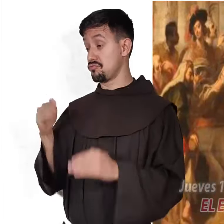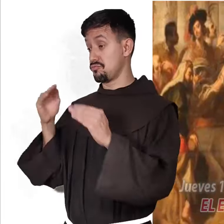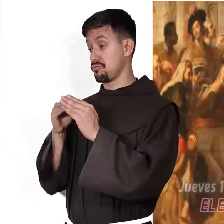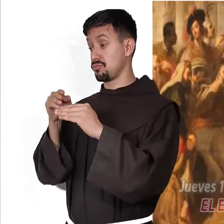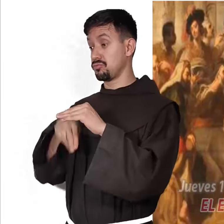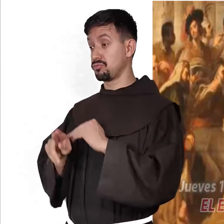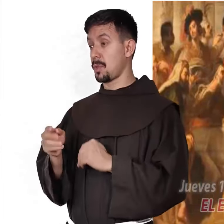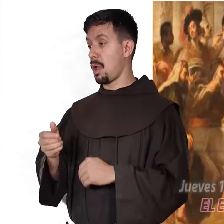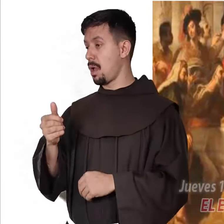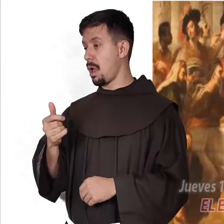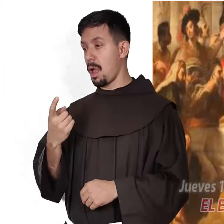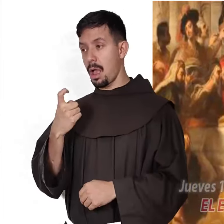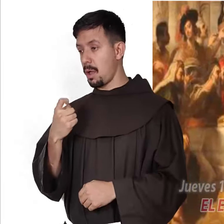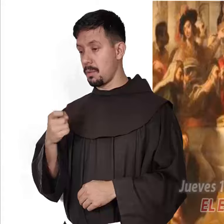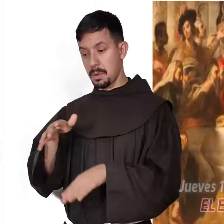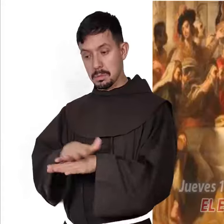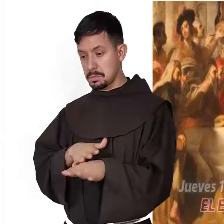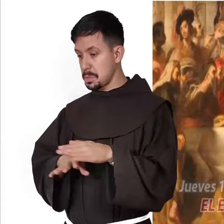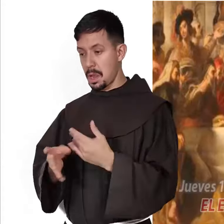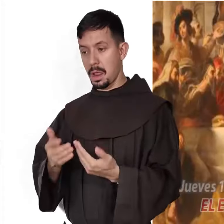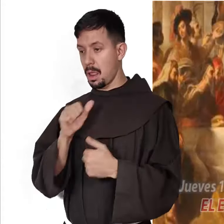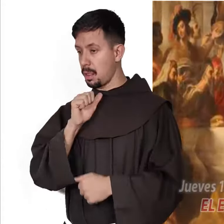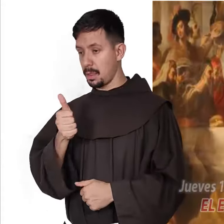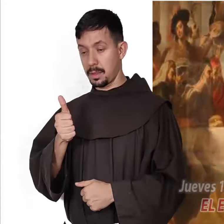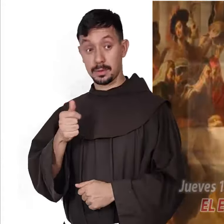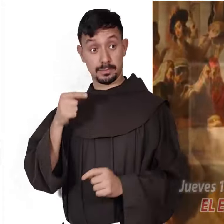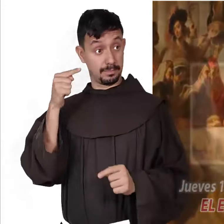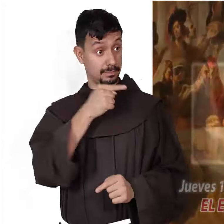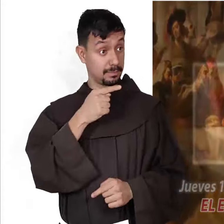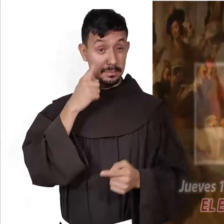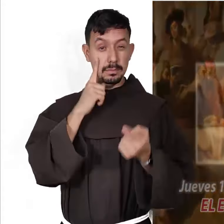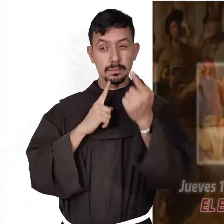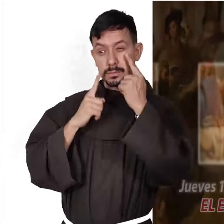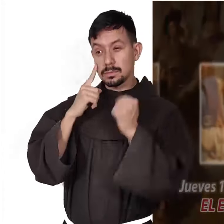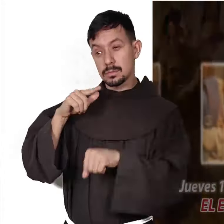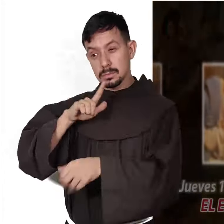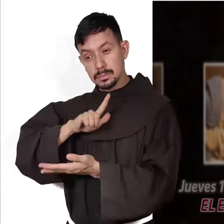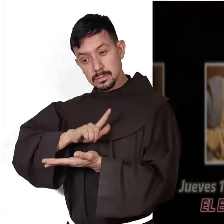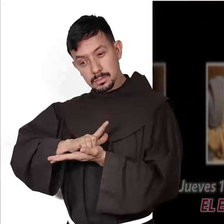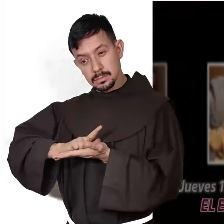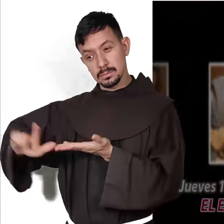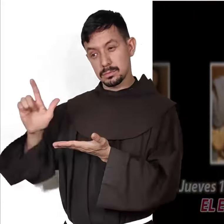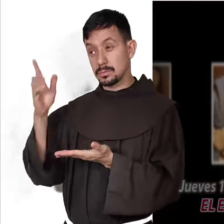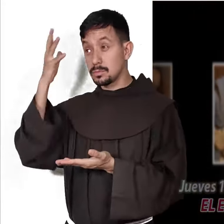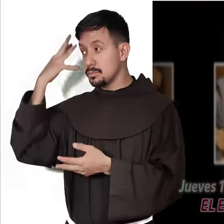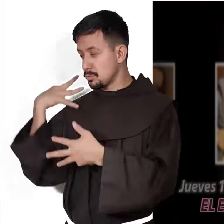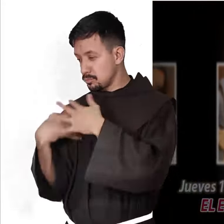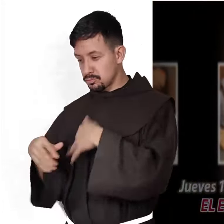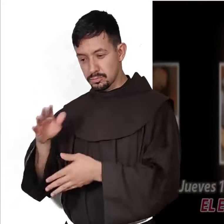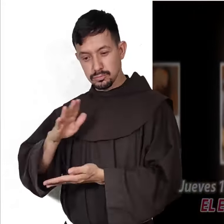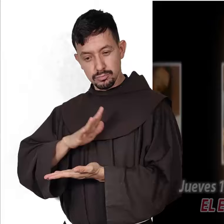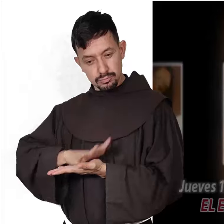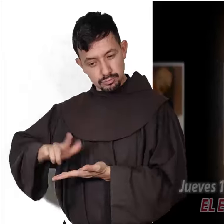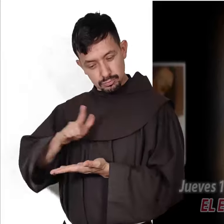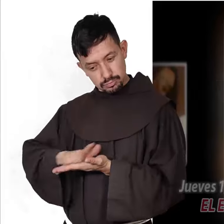mujer? Entré en tu casa y tú no me ofreciste agua para los pies, mientras que ella me los ha bañado con sus